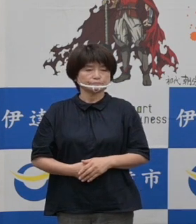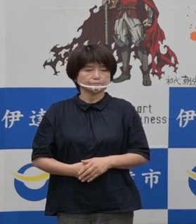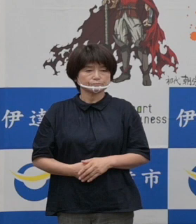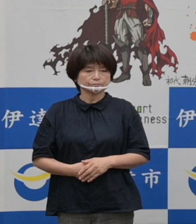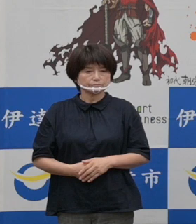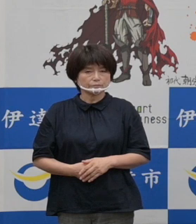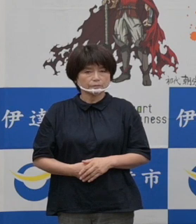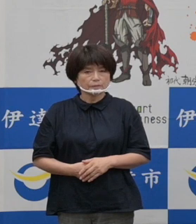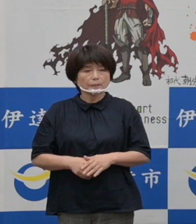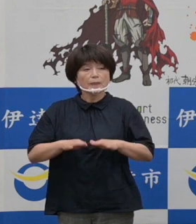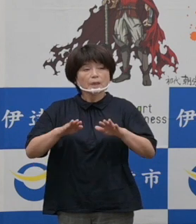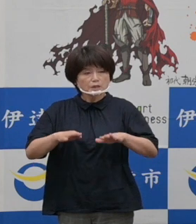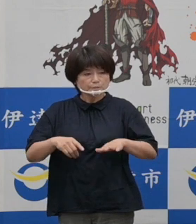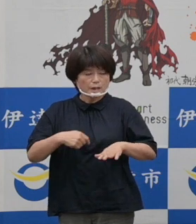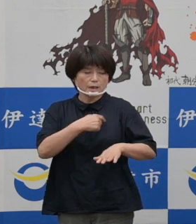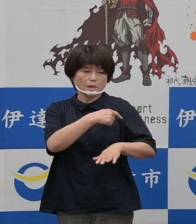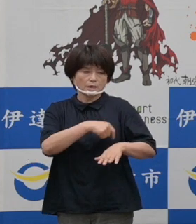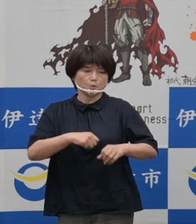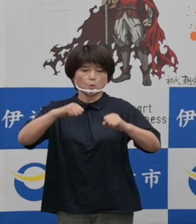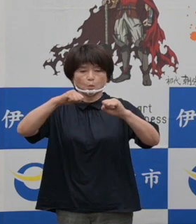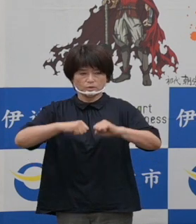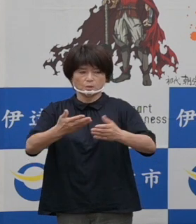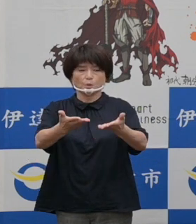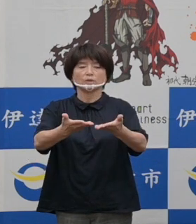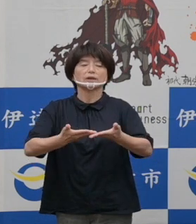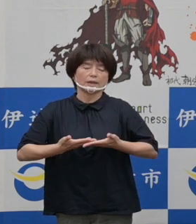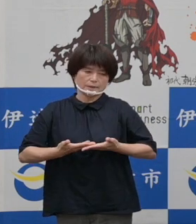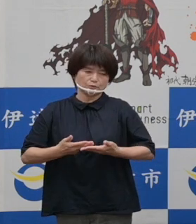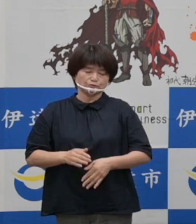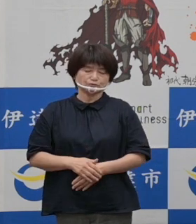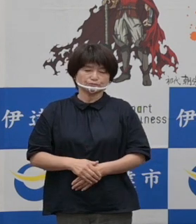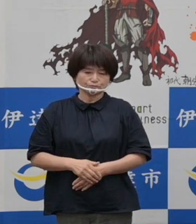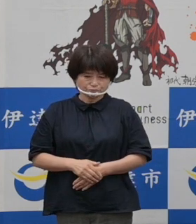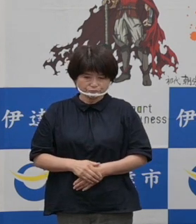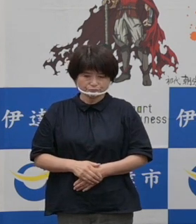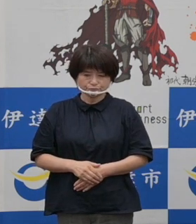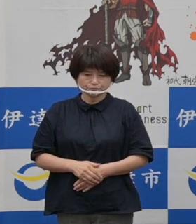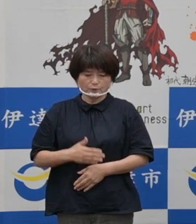同意をご同意をいただいているということでございます。 わかりました、ありがとうございます。